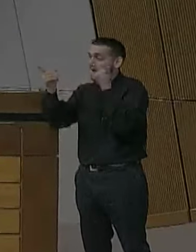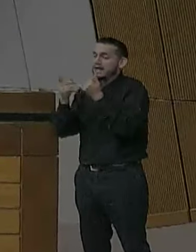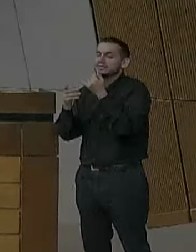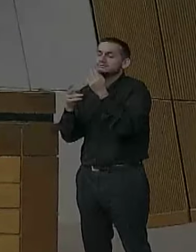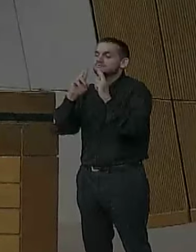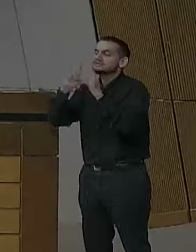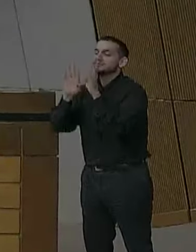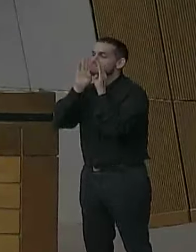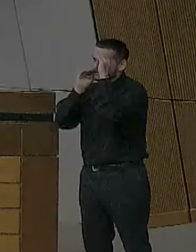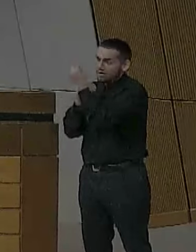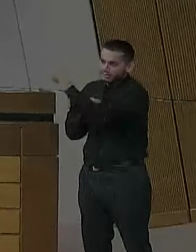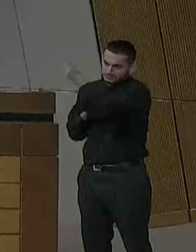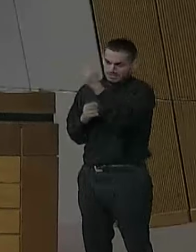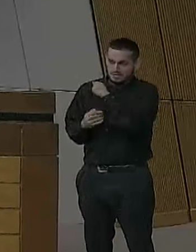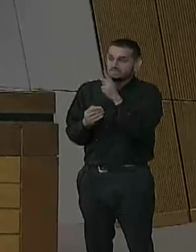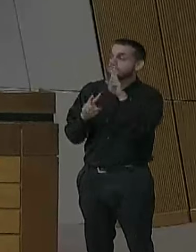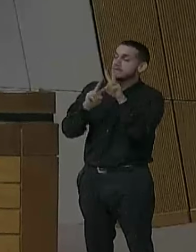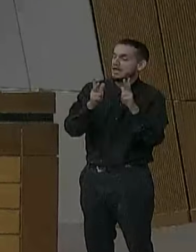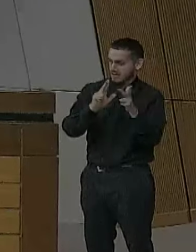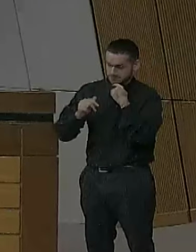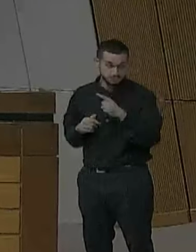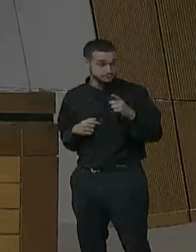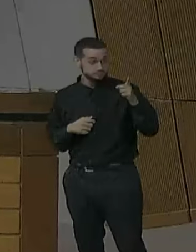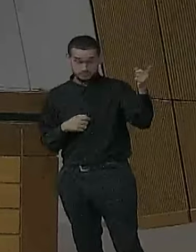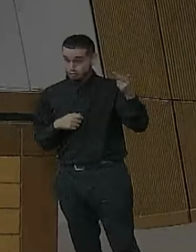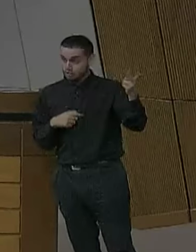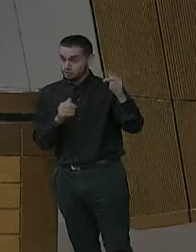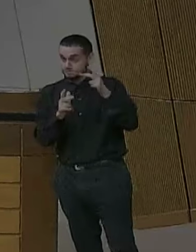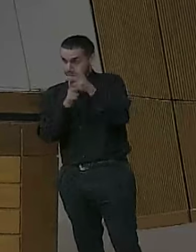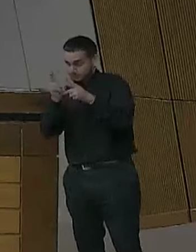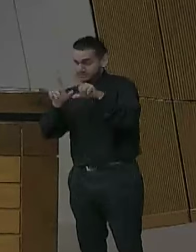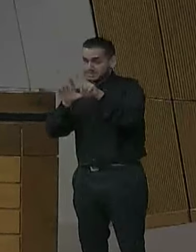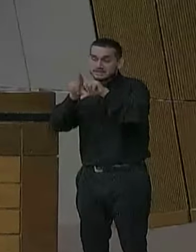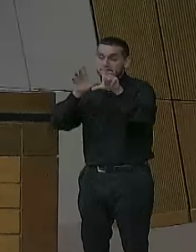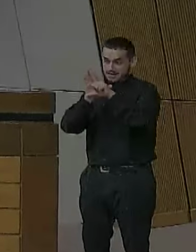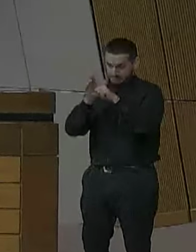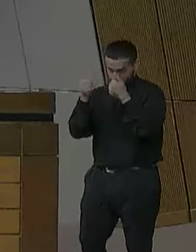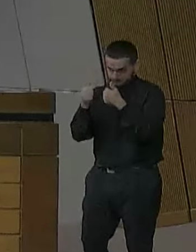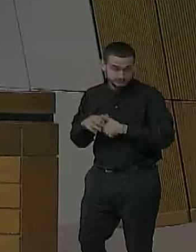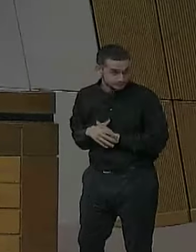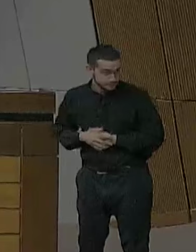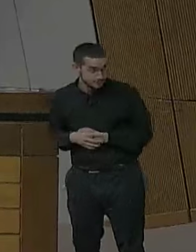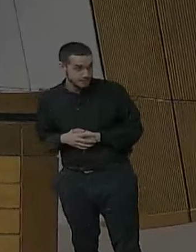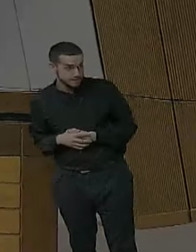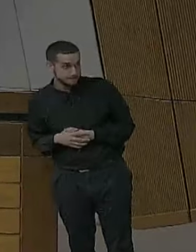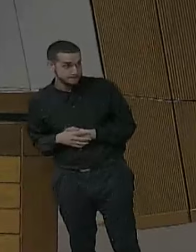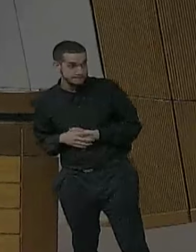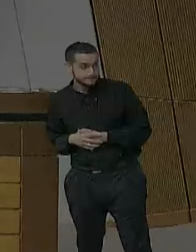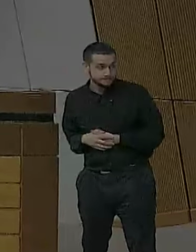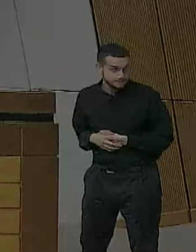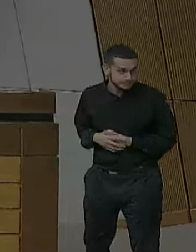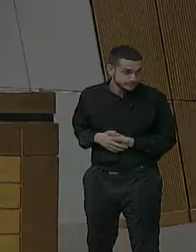después abrir el espacio para que todos opinemos. Entonces, Horacio y Anto, les dejo para que nos hagan esa reseña.